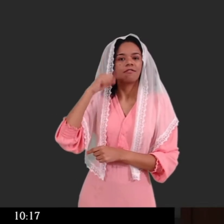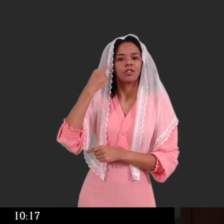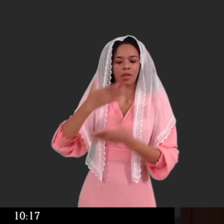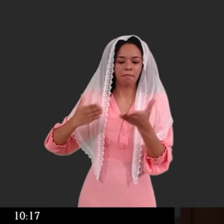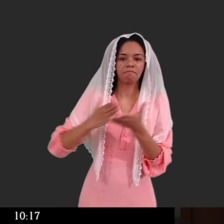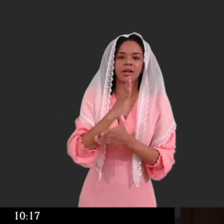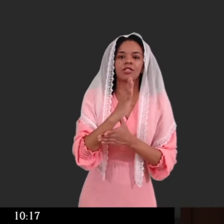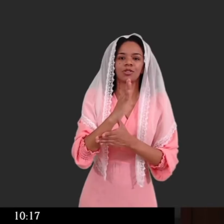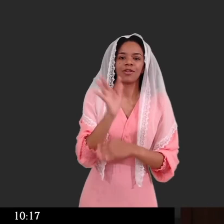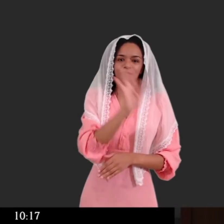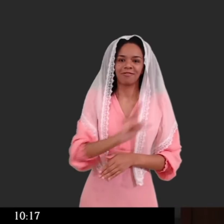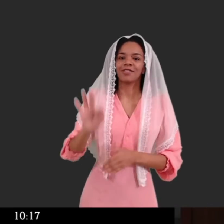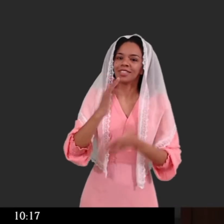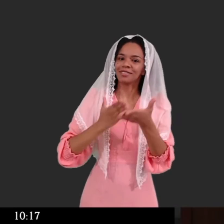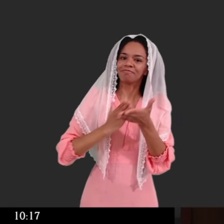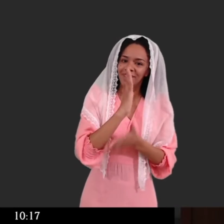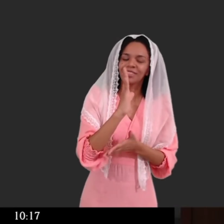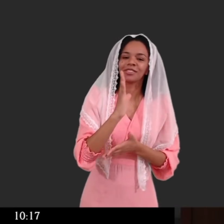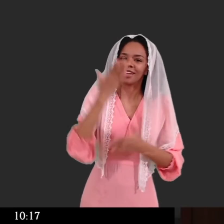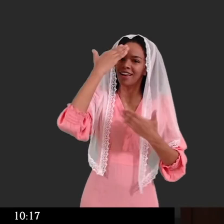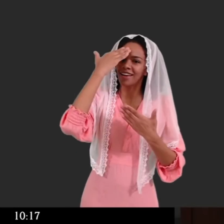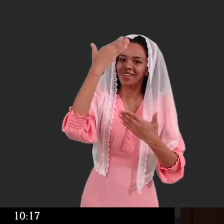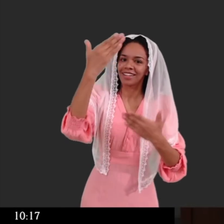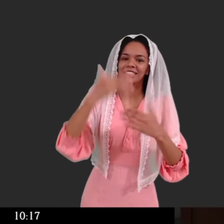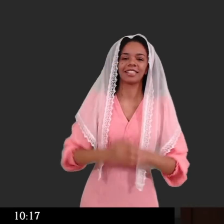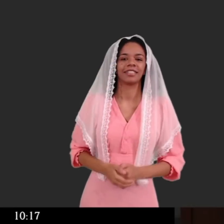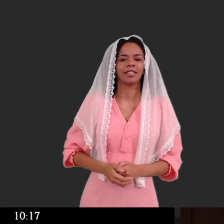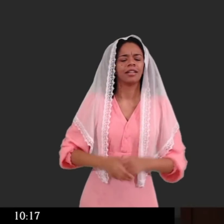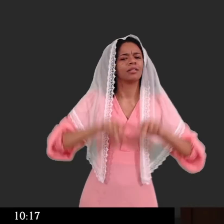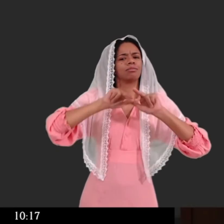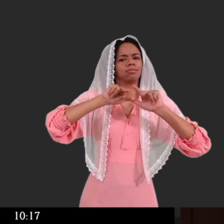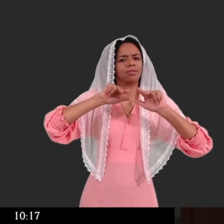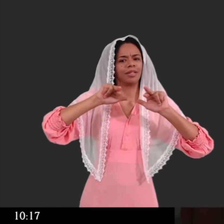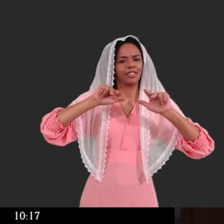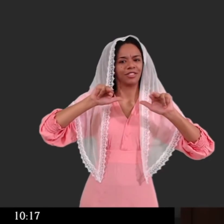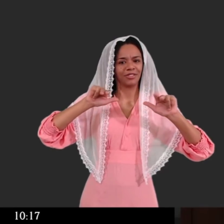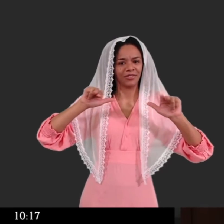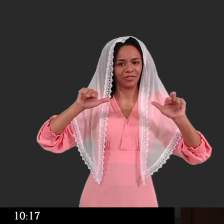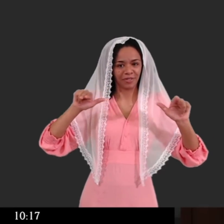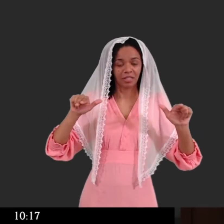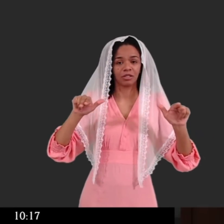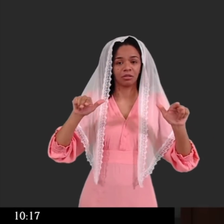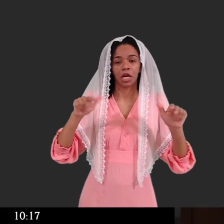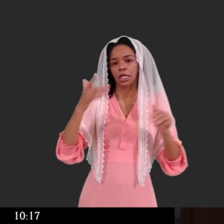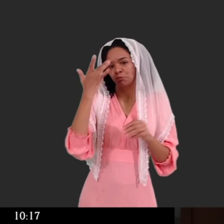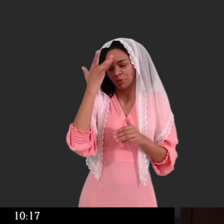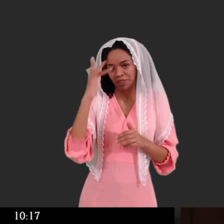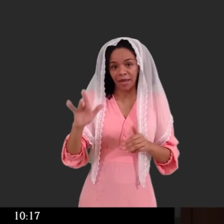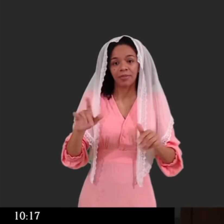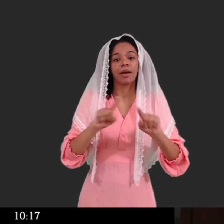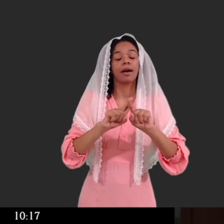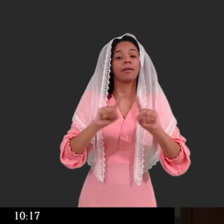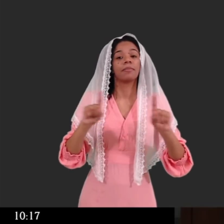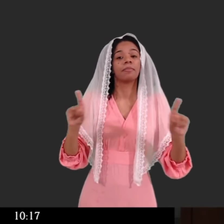curso de Medicina. Assim, aí estão. E tantas outras que não chegam aqui até nós,